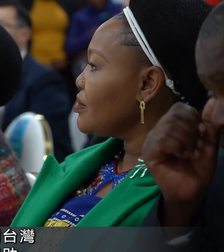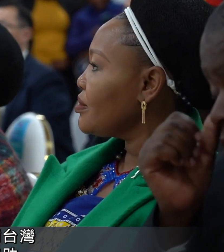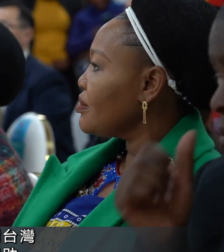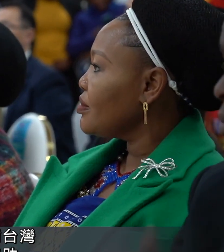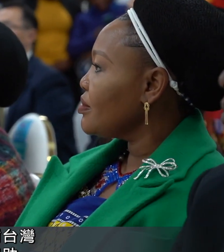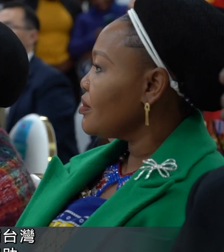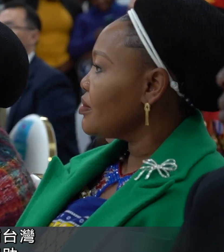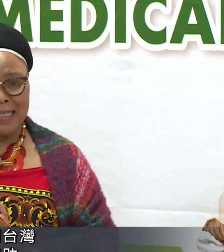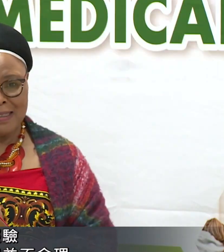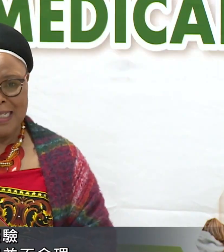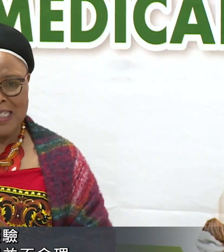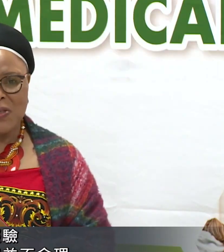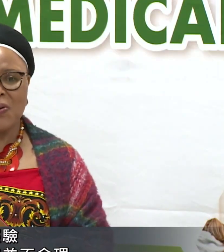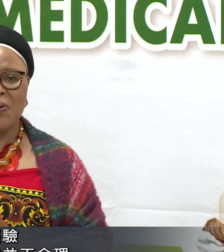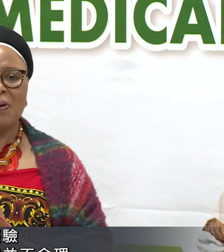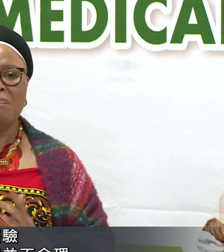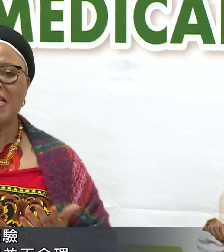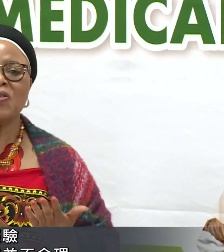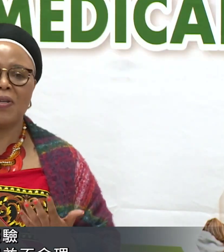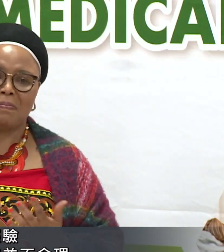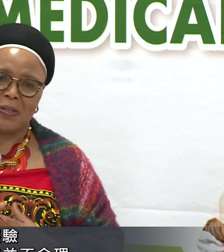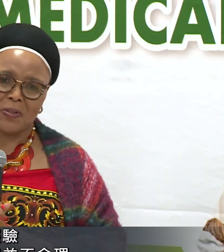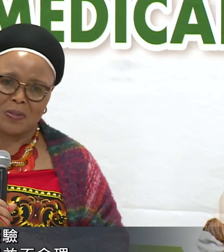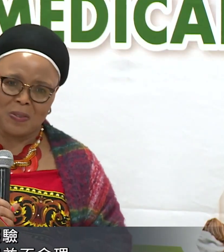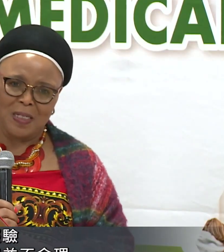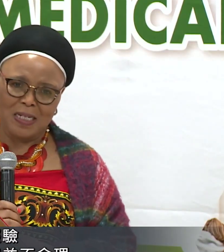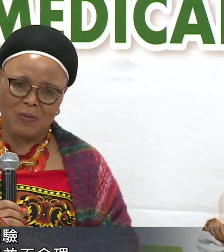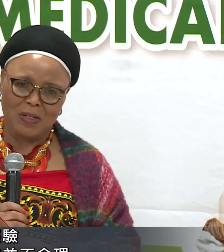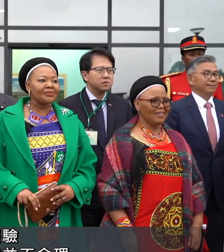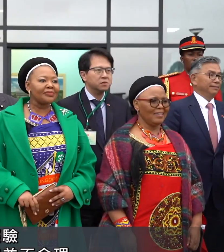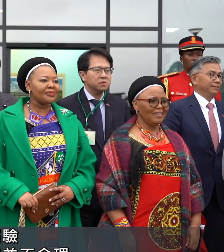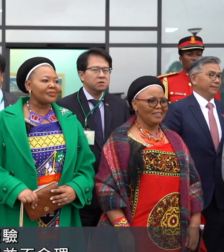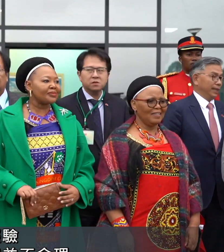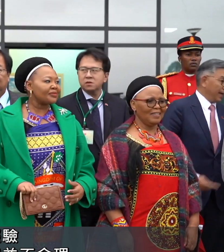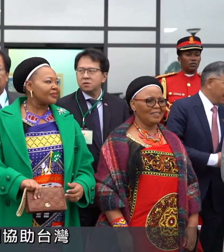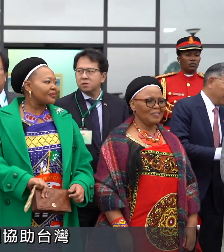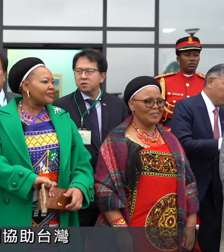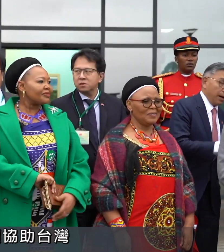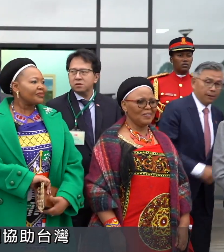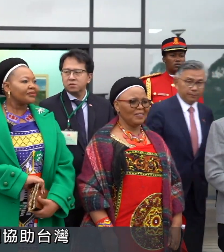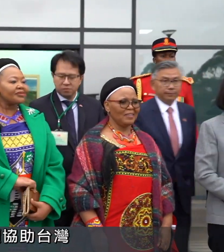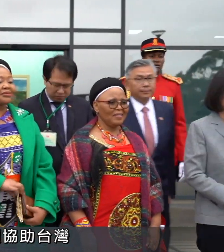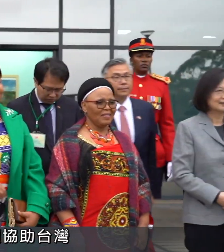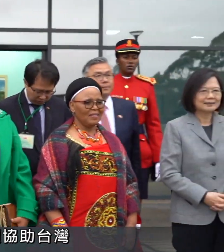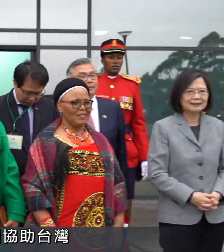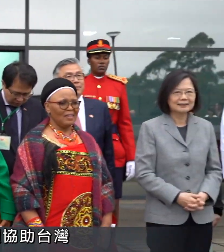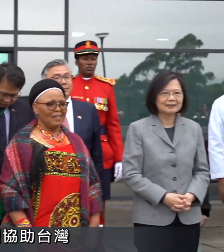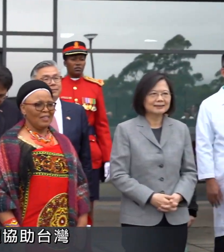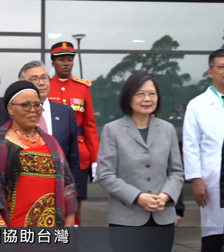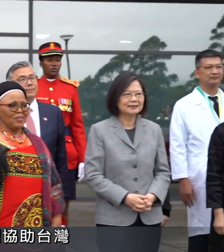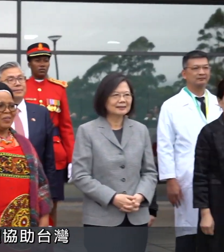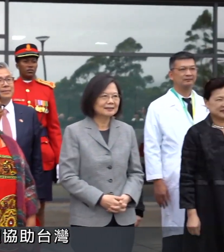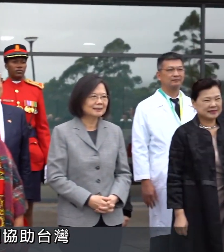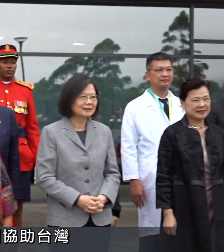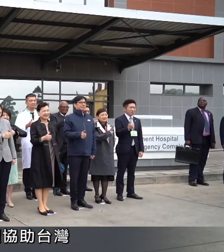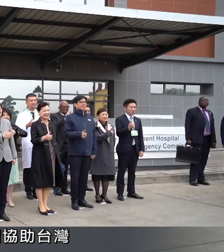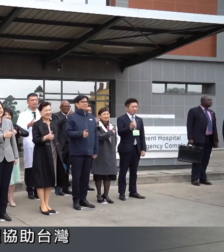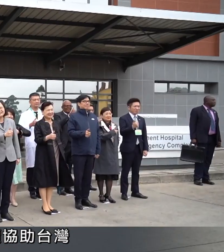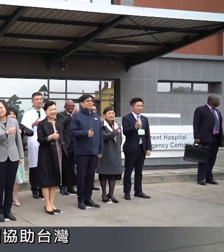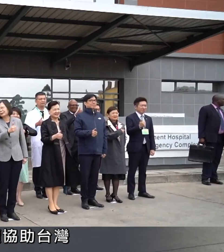助，称赞台湾的公卫经验无法参加世卫组织并不合理，史瓦蒂尼将会持续协助台湾捍卫应有的权益。记者